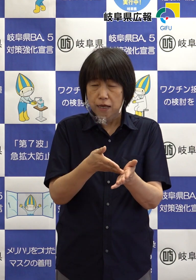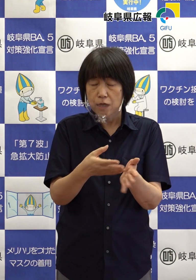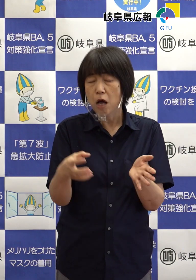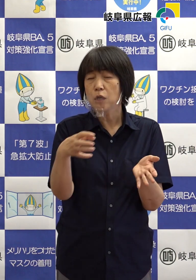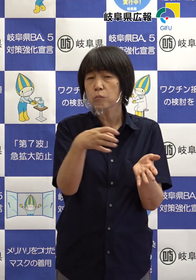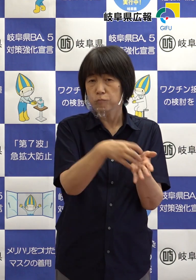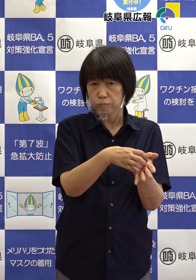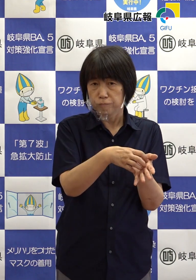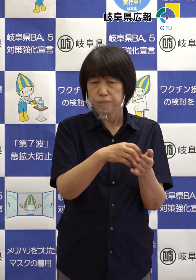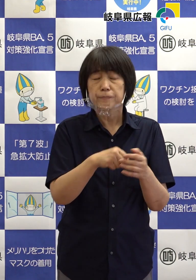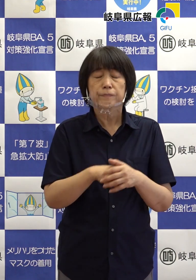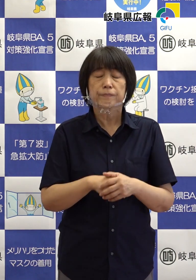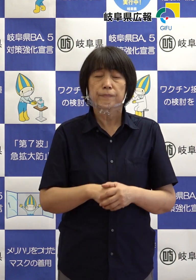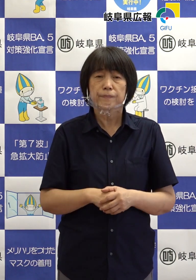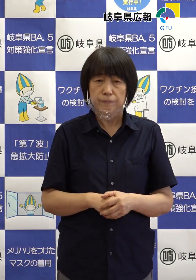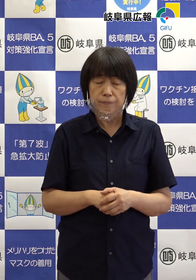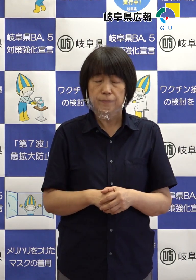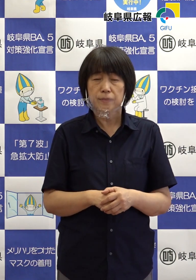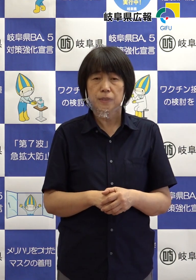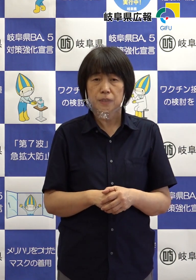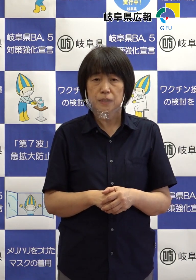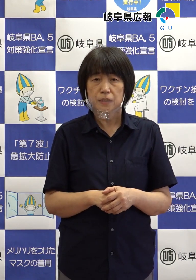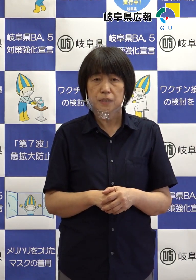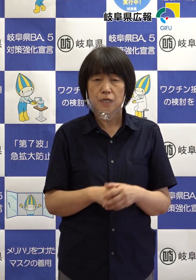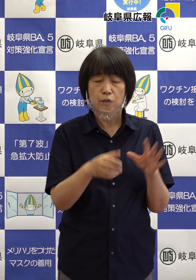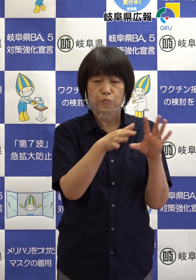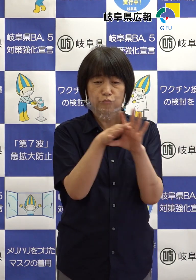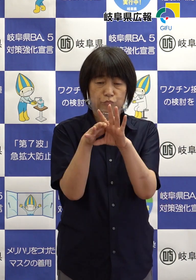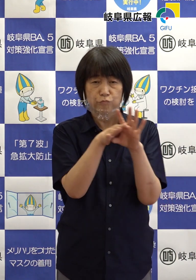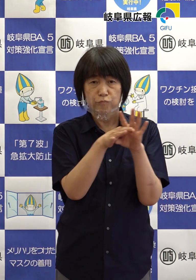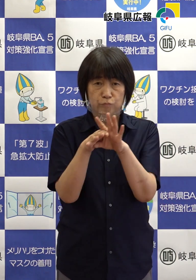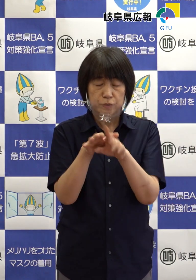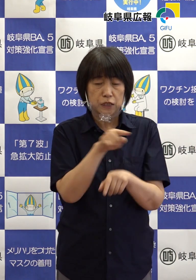今申し上げましたことはのアンダーラインを引いた部分で